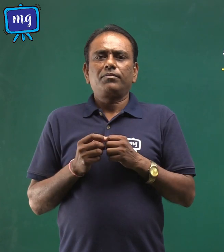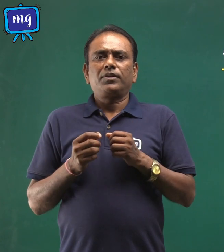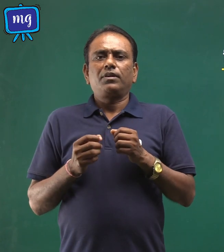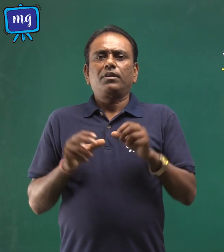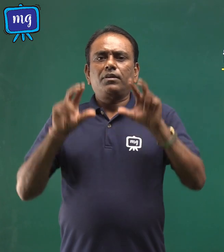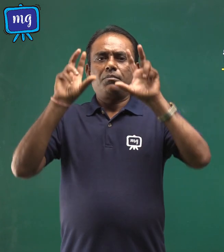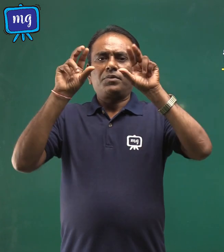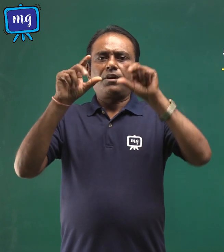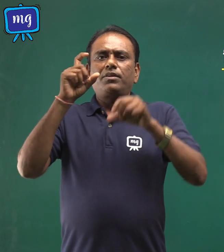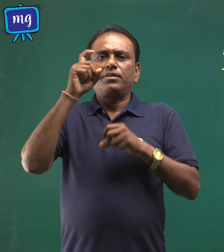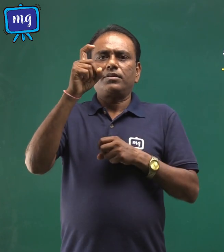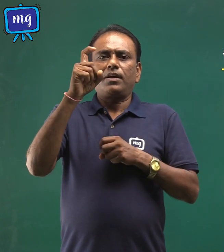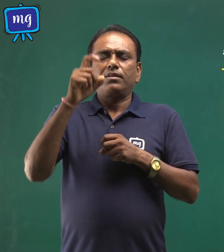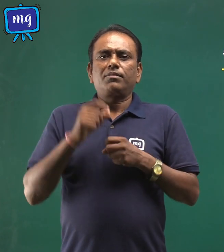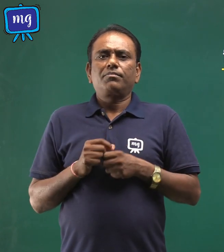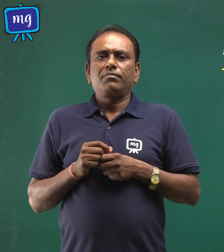प्रश्नावली 7